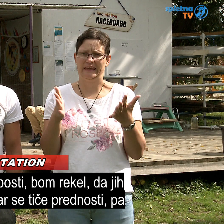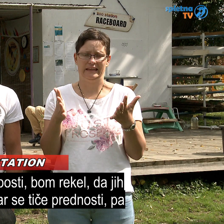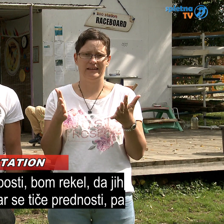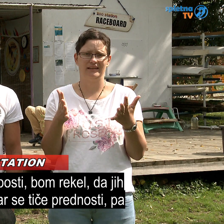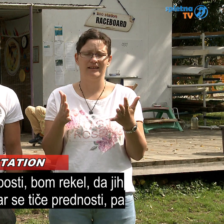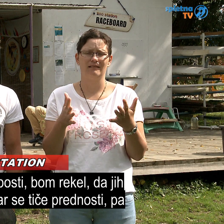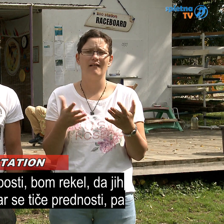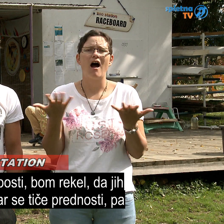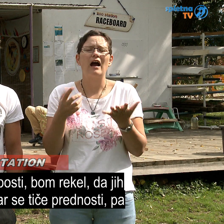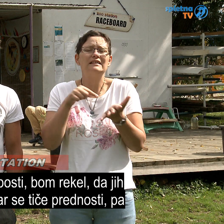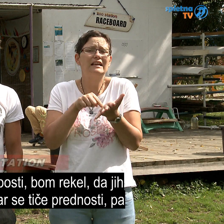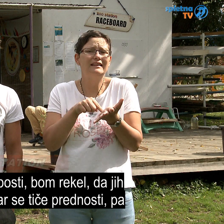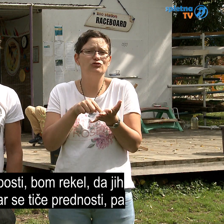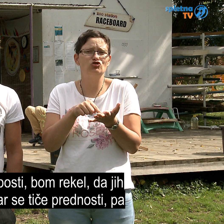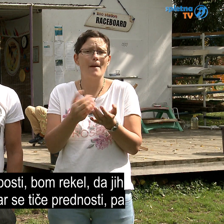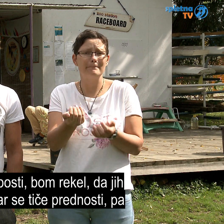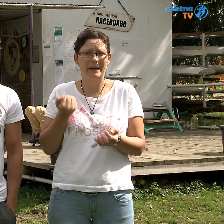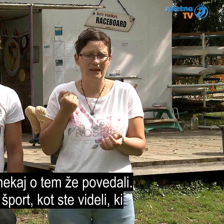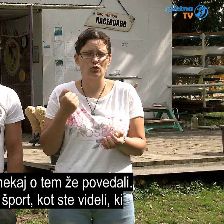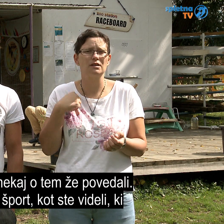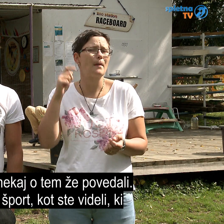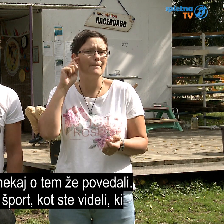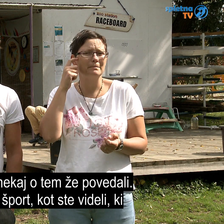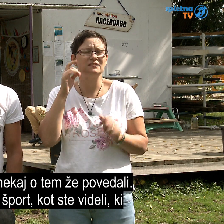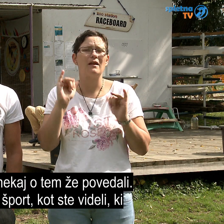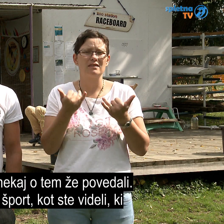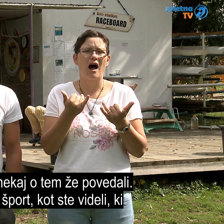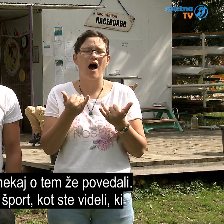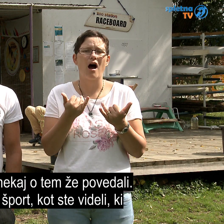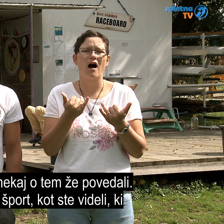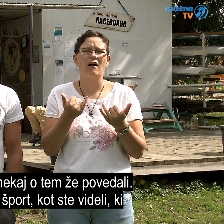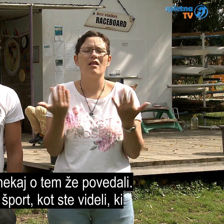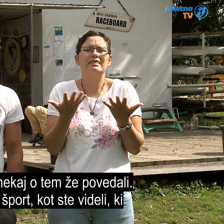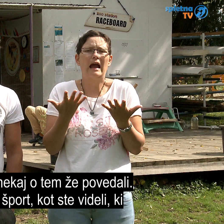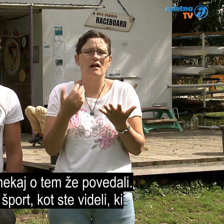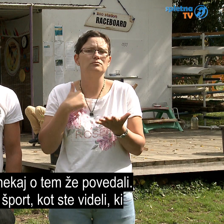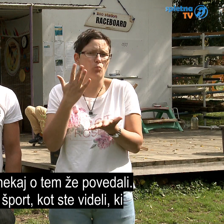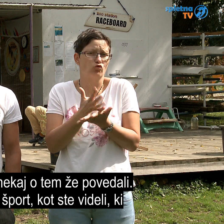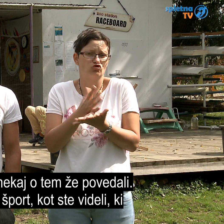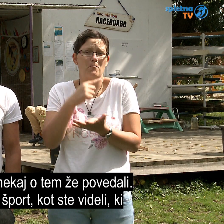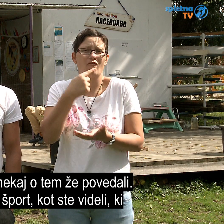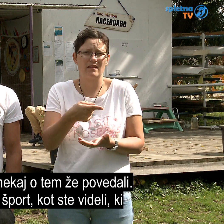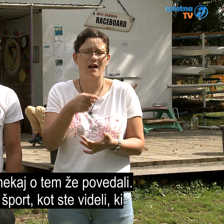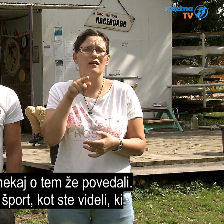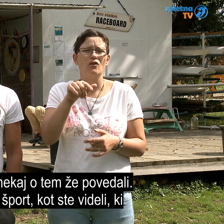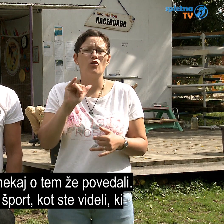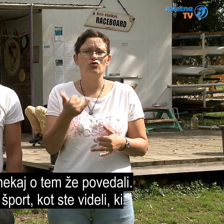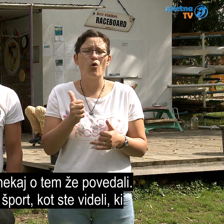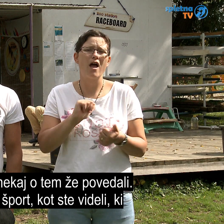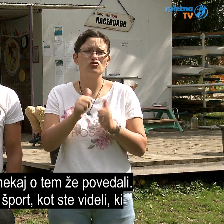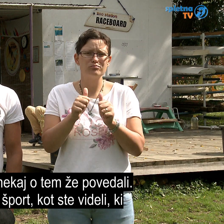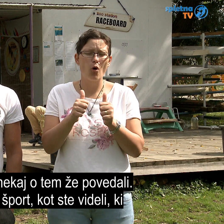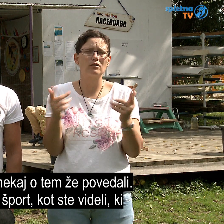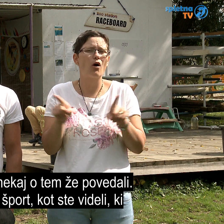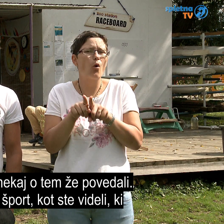Kar se tiče pa prednosti, pa mislim, da smo nekaj o tem že povedali. Vsekakor je to šport, kot ste